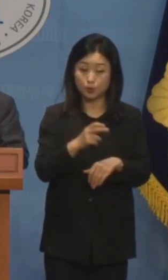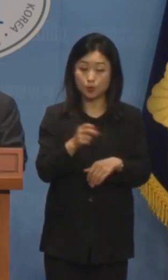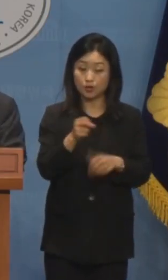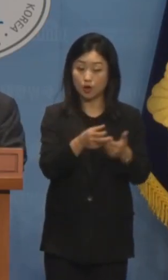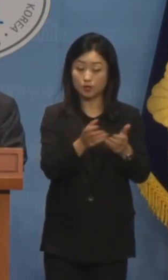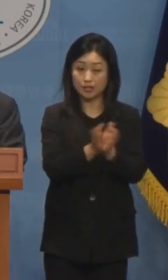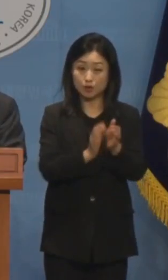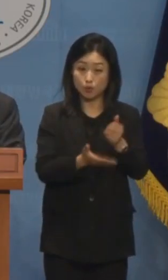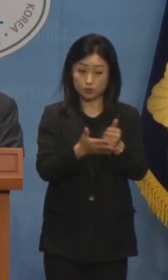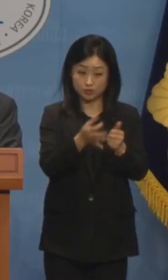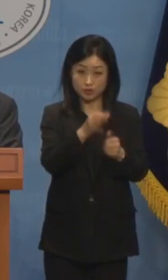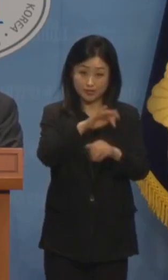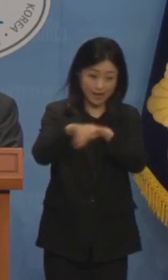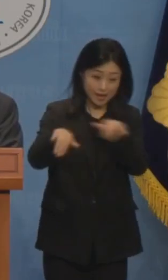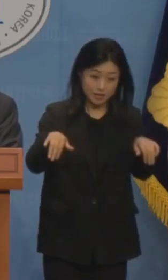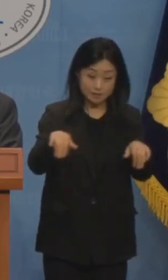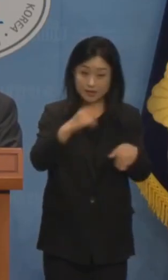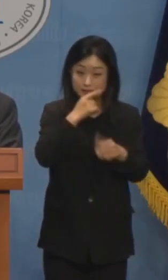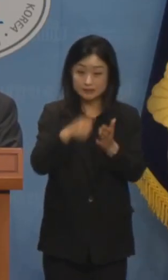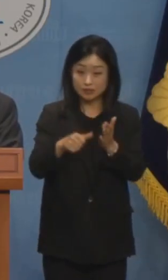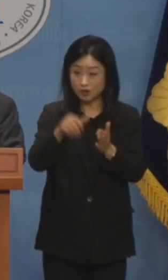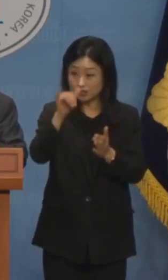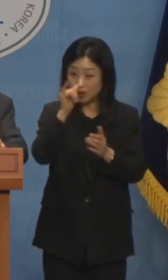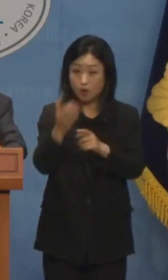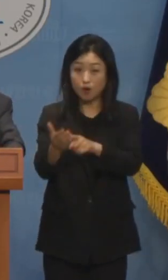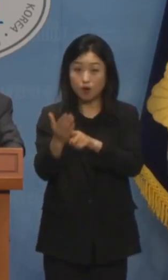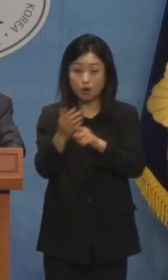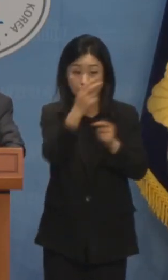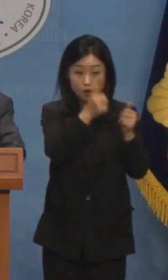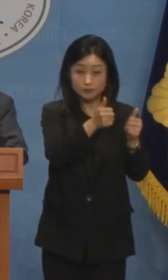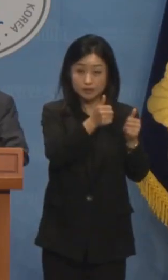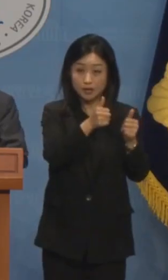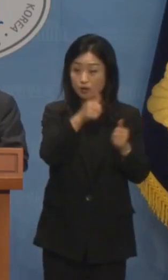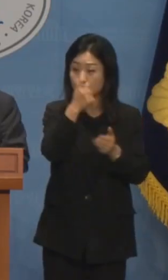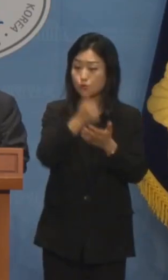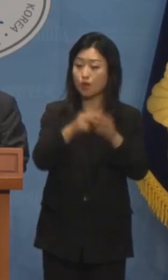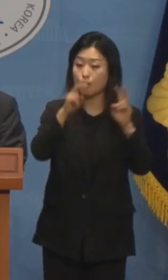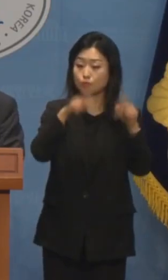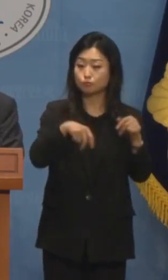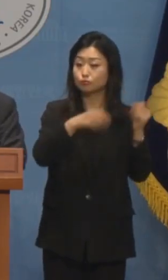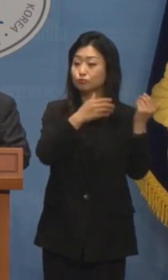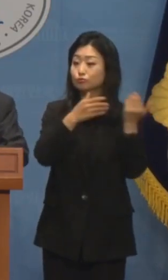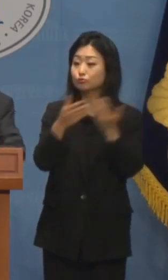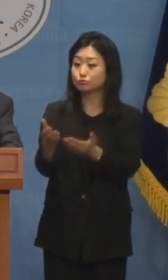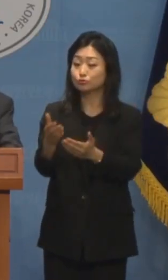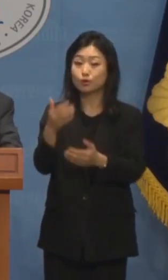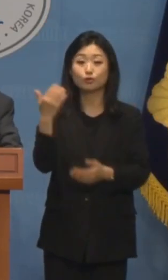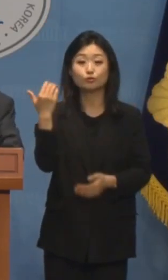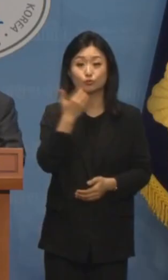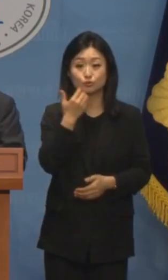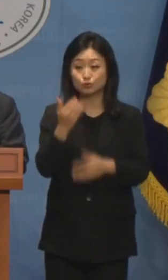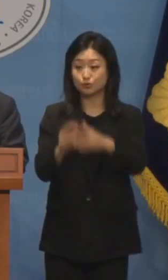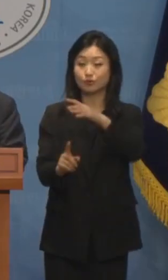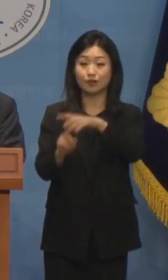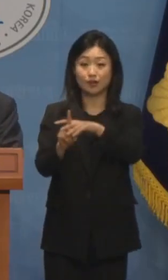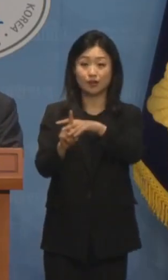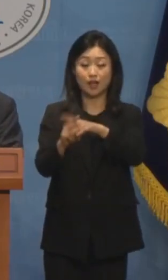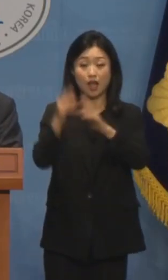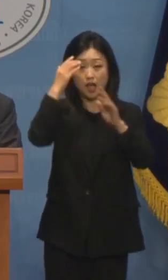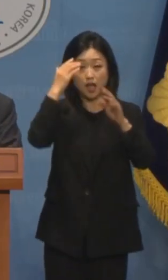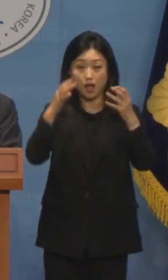여당의 공천에 개입했던 증거가 나와도 검찰의 칼날을 피할 수 있는 유일한 사람,